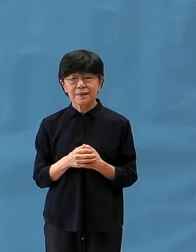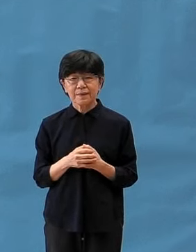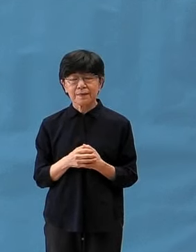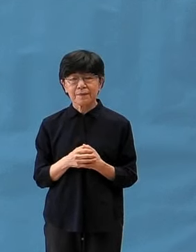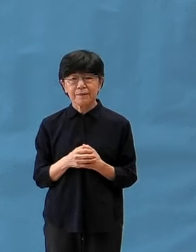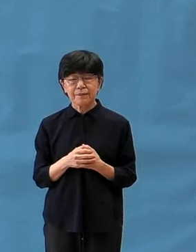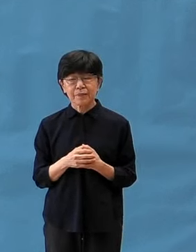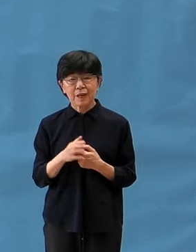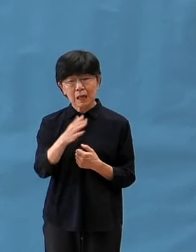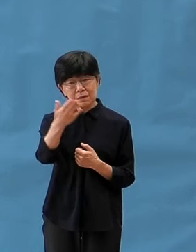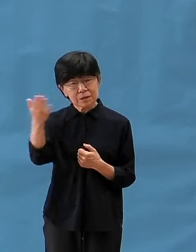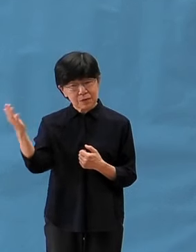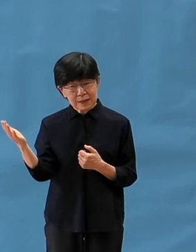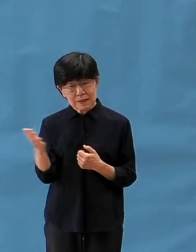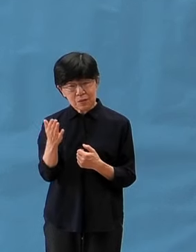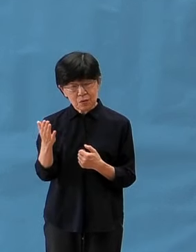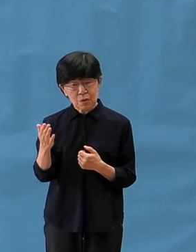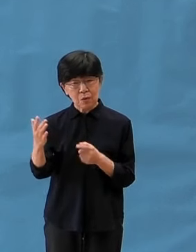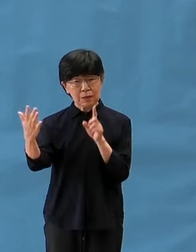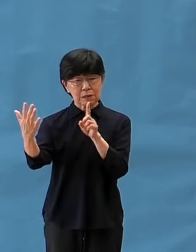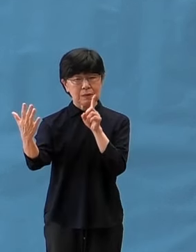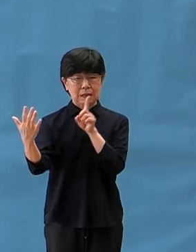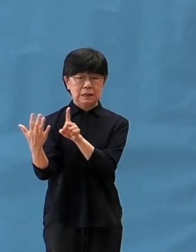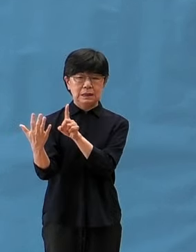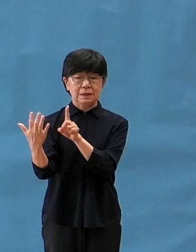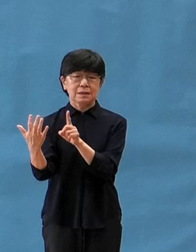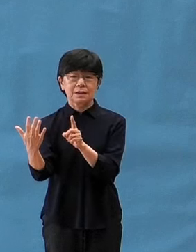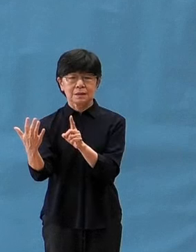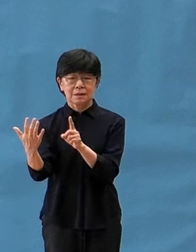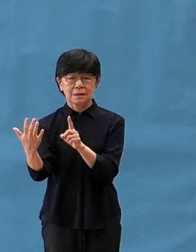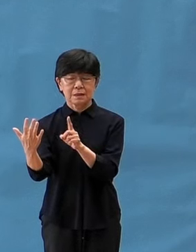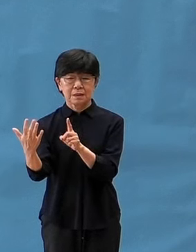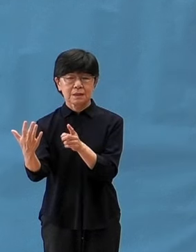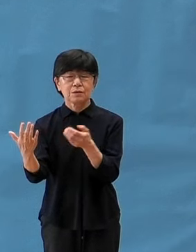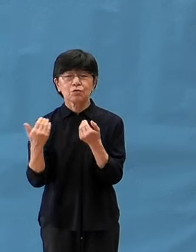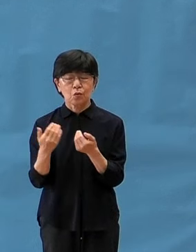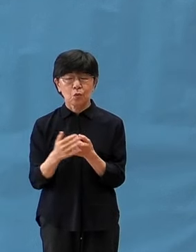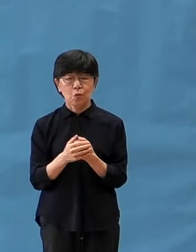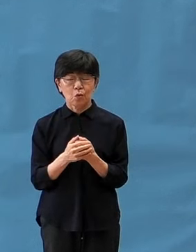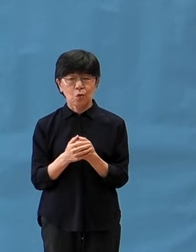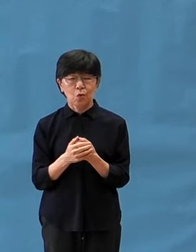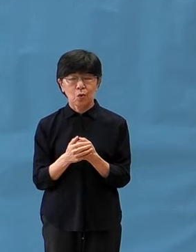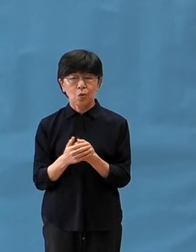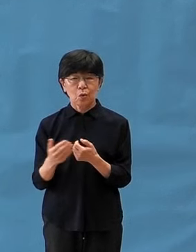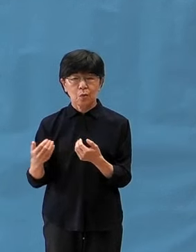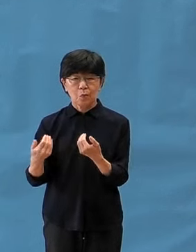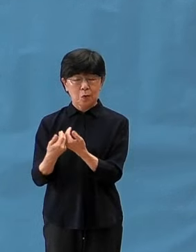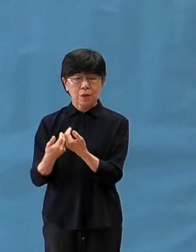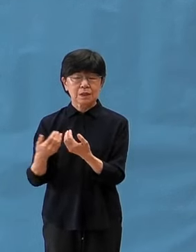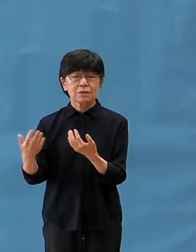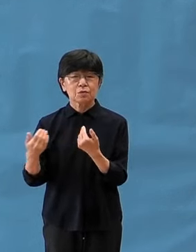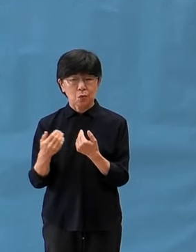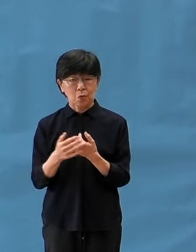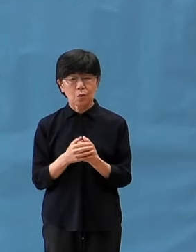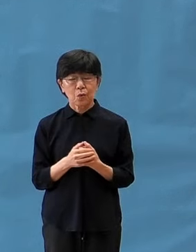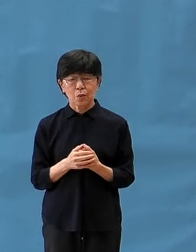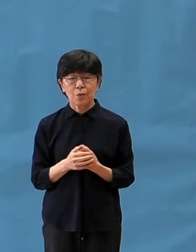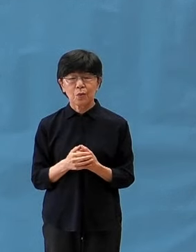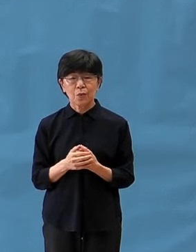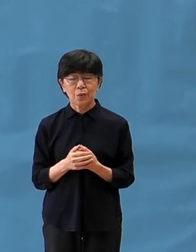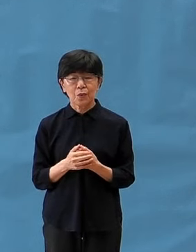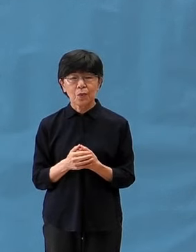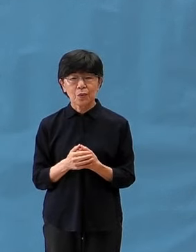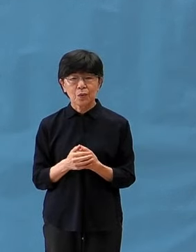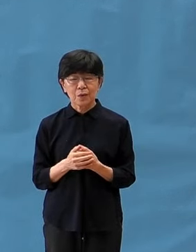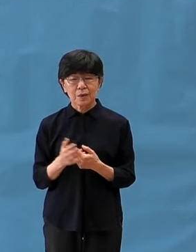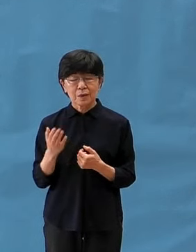ああいう方々と我々は対峙していかなきゃいけない。はっきり言って、さっきの、国